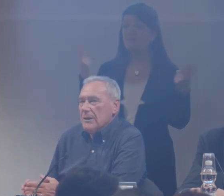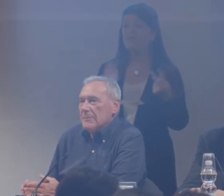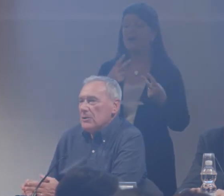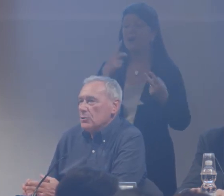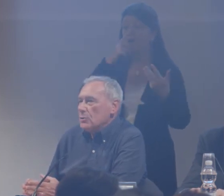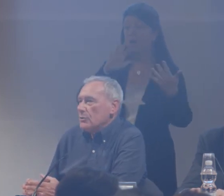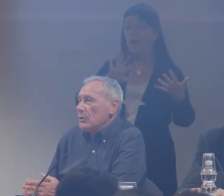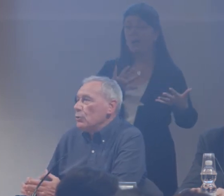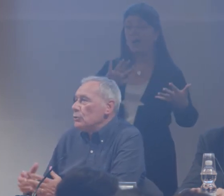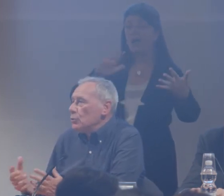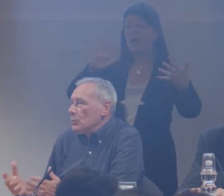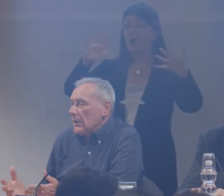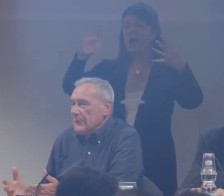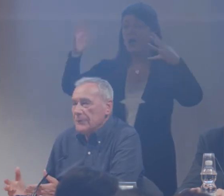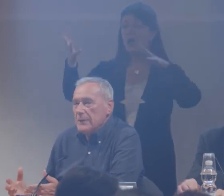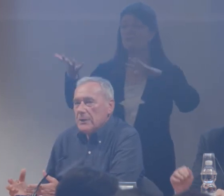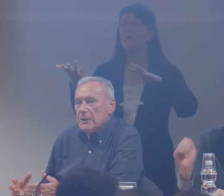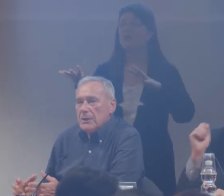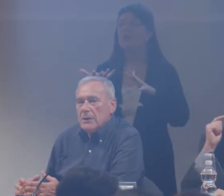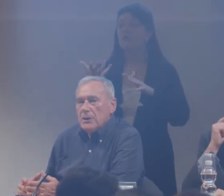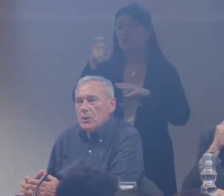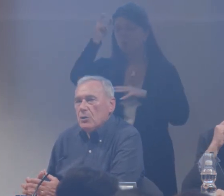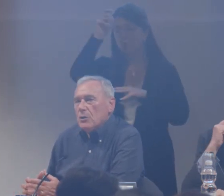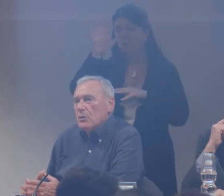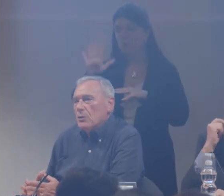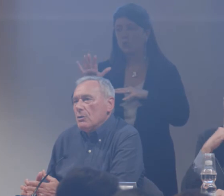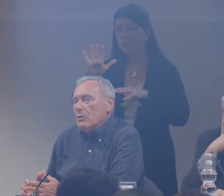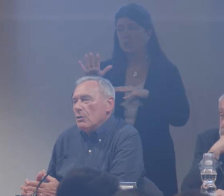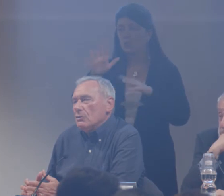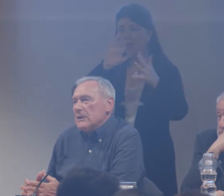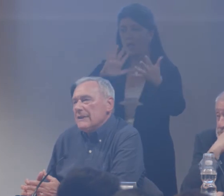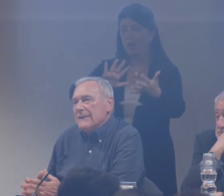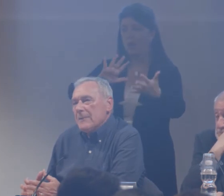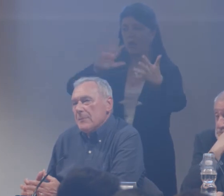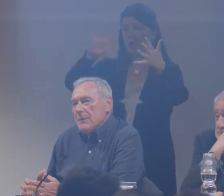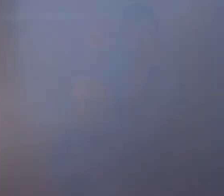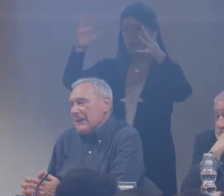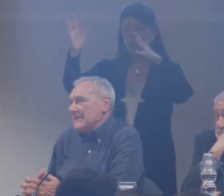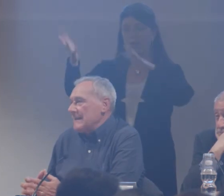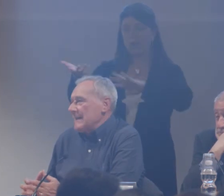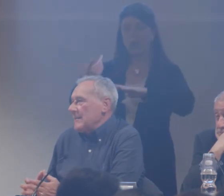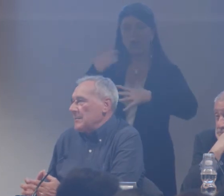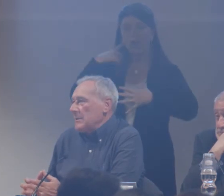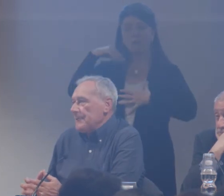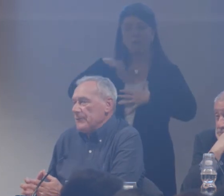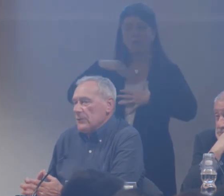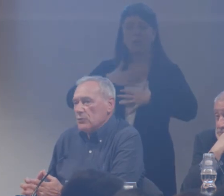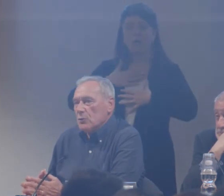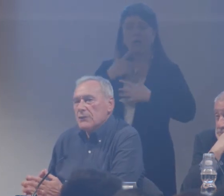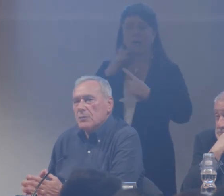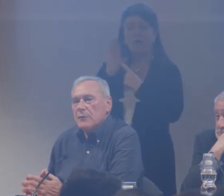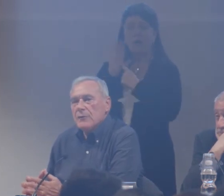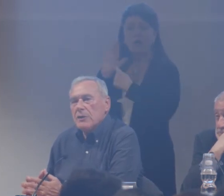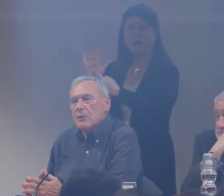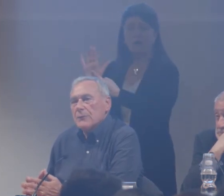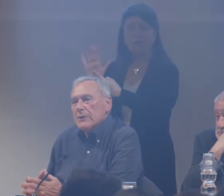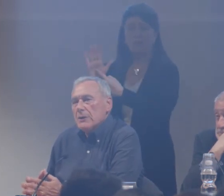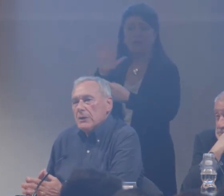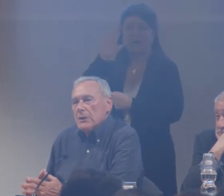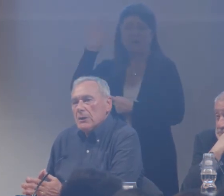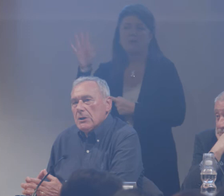è cambiato in cultura. Io ho degli esempi, ho tanti esempi sotto questo